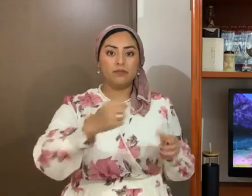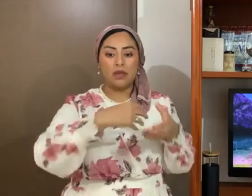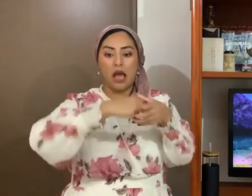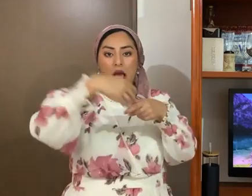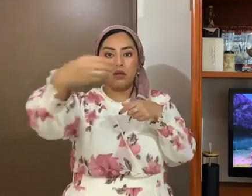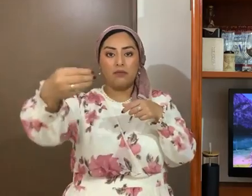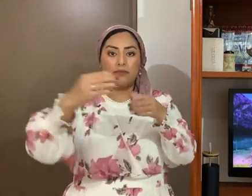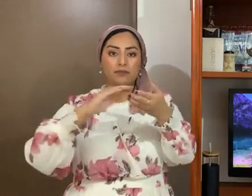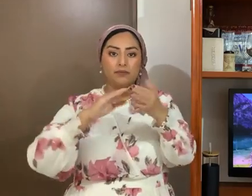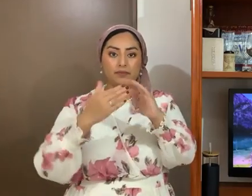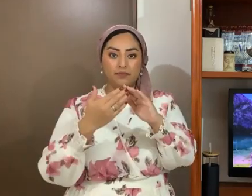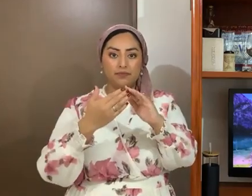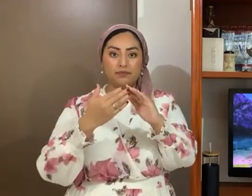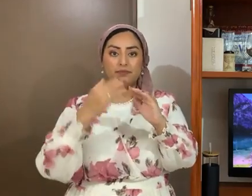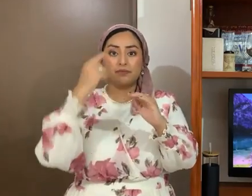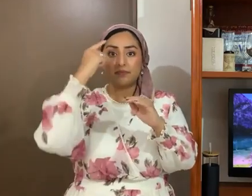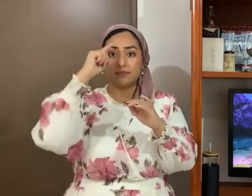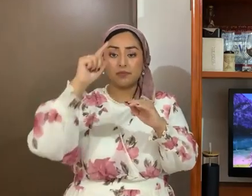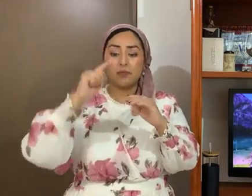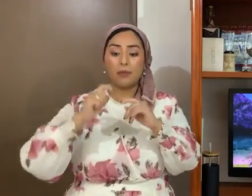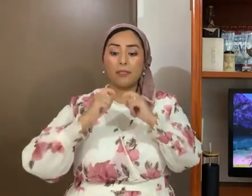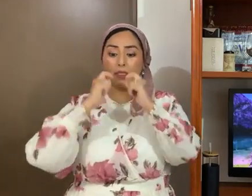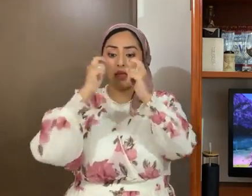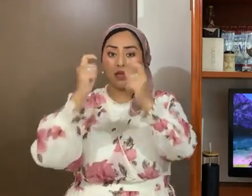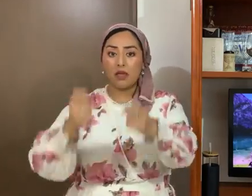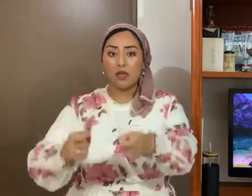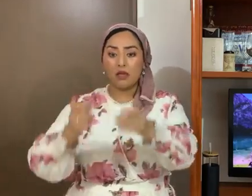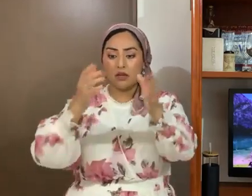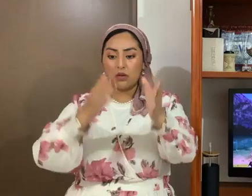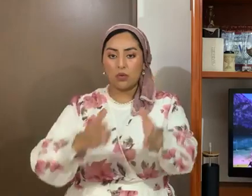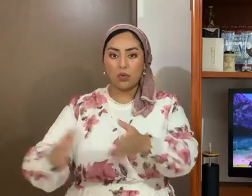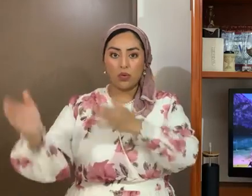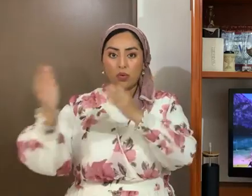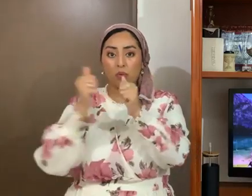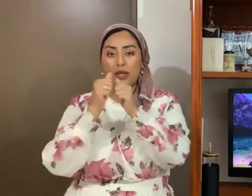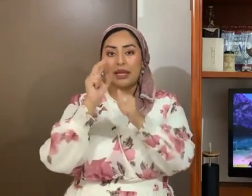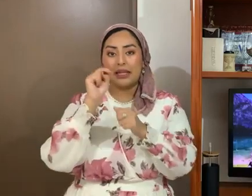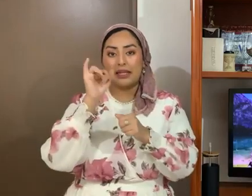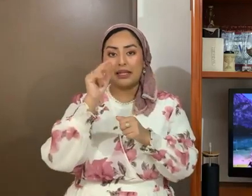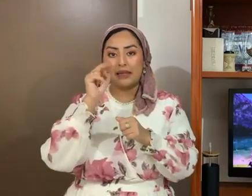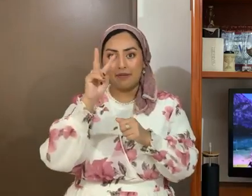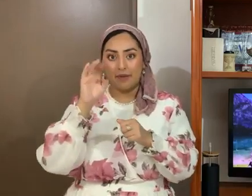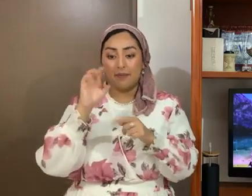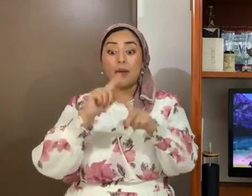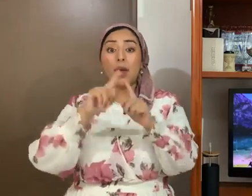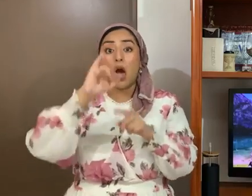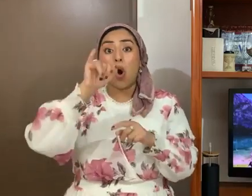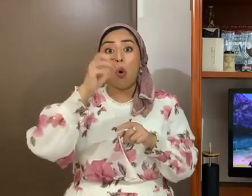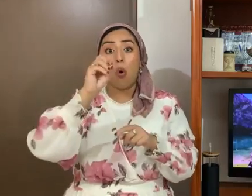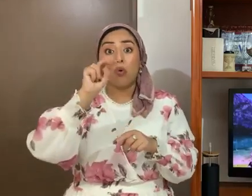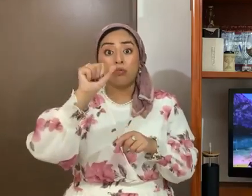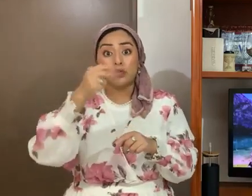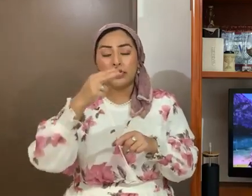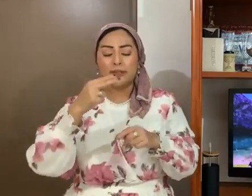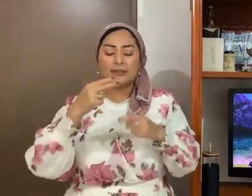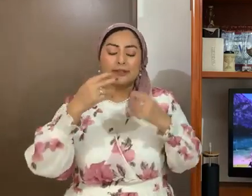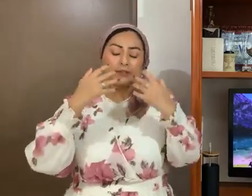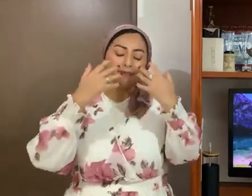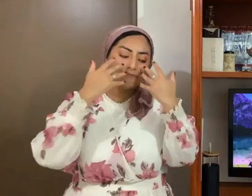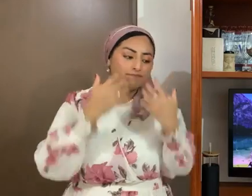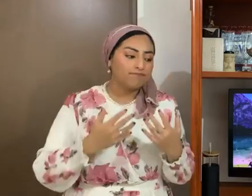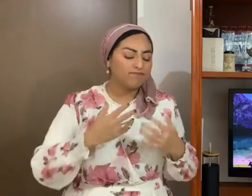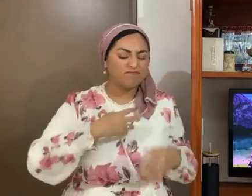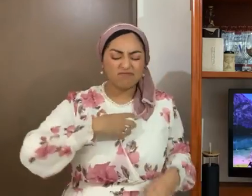de la ciudad para darle a conocer el plan que tenía con Nínive. Dice, pero Jonás se apesadumbró en extremo y se